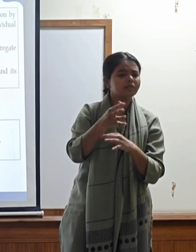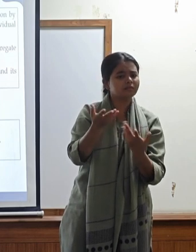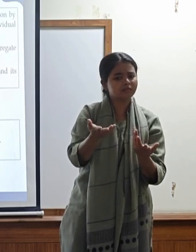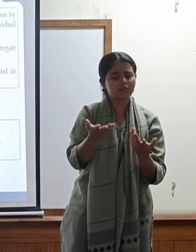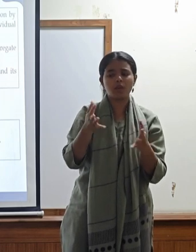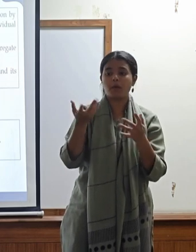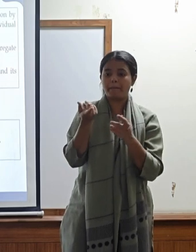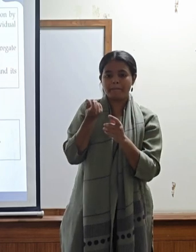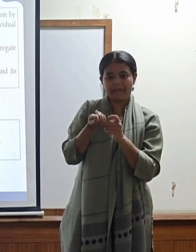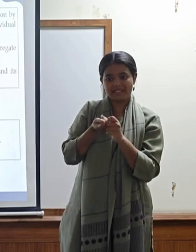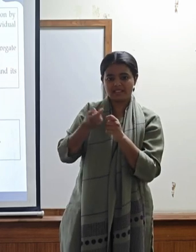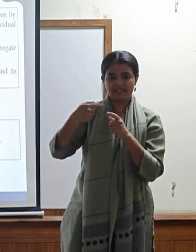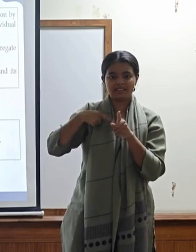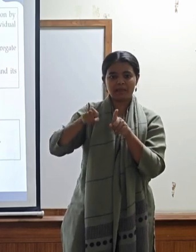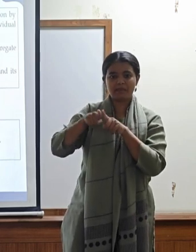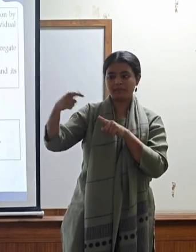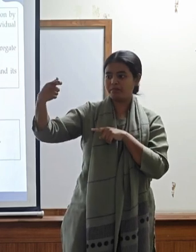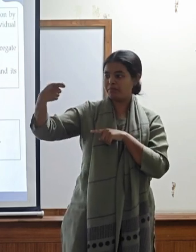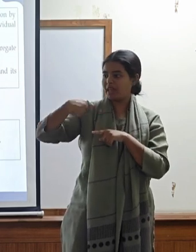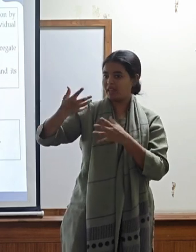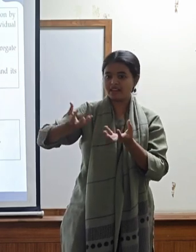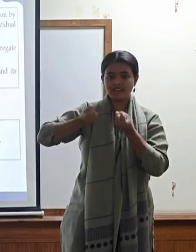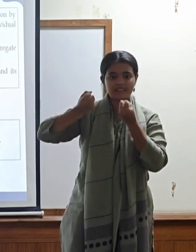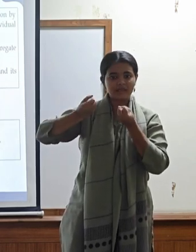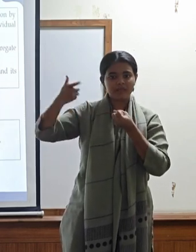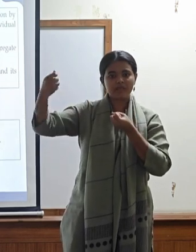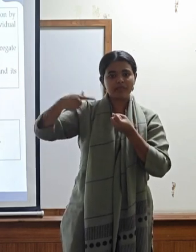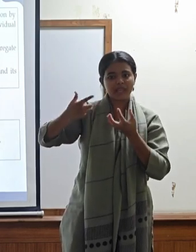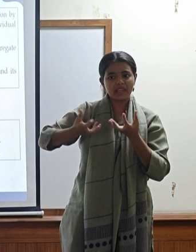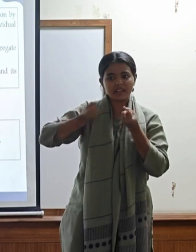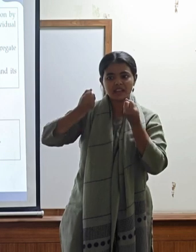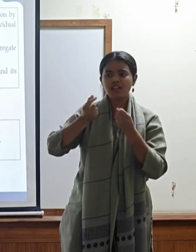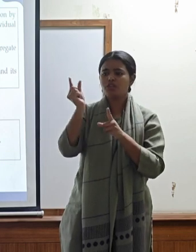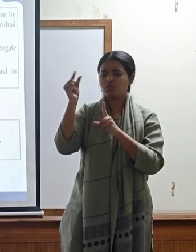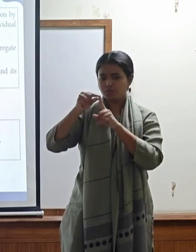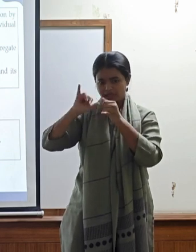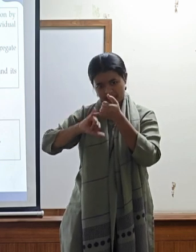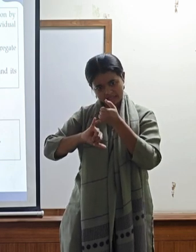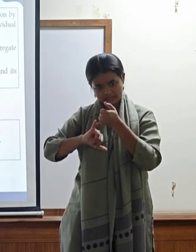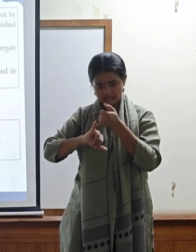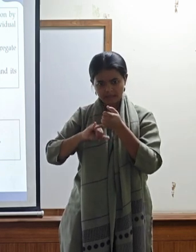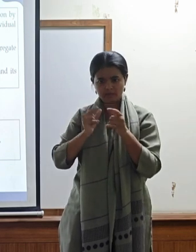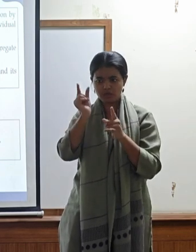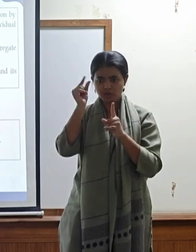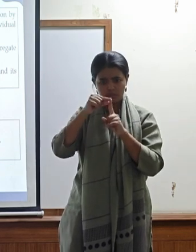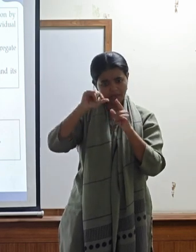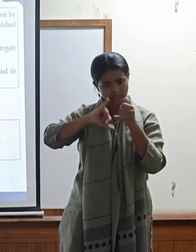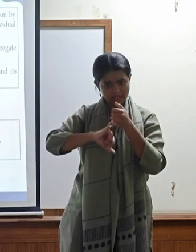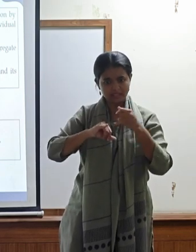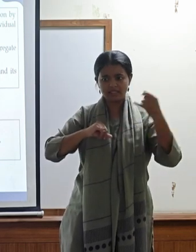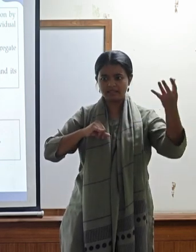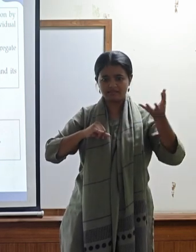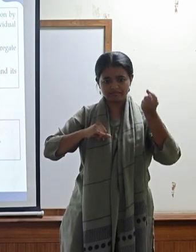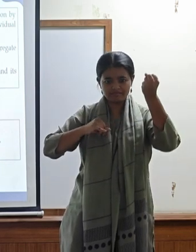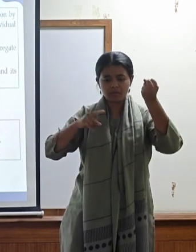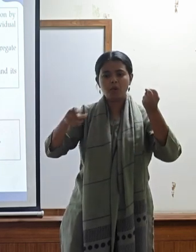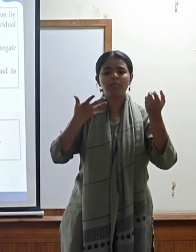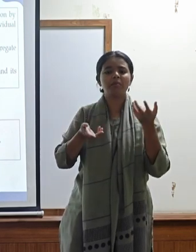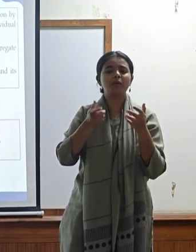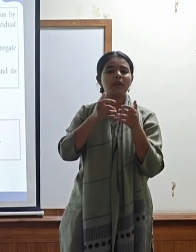होते हैं हर महीना, जब आपका एनपीएस कॉर्पस या यूपीएस अगर आप चूज करेंगे तो क्रेडिट होता है, तो आपको एक टेक्स्ट मैसेज भी आता होगा